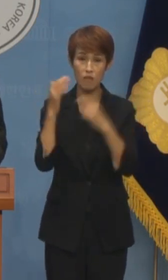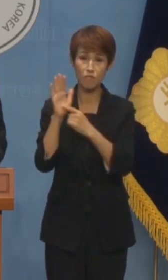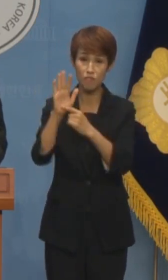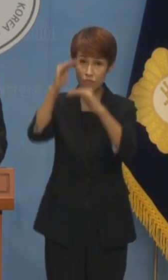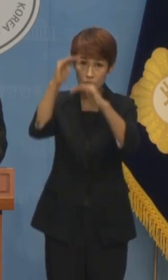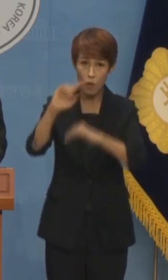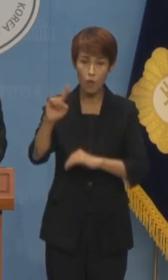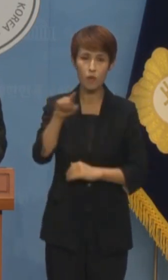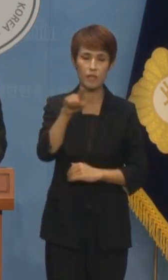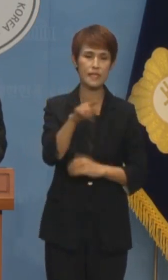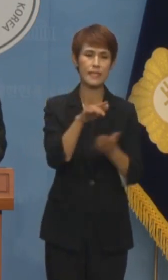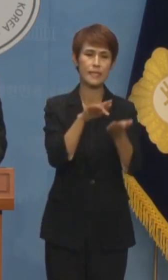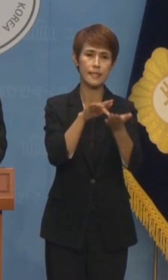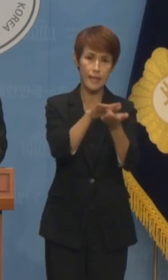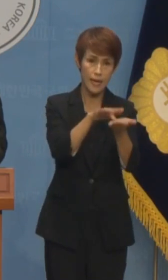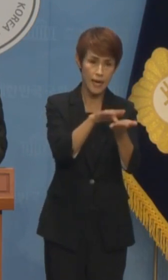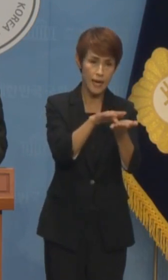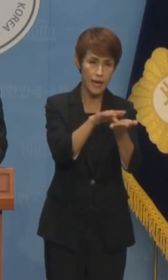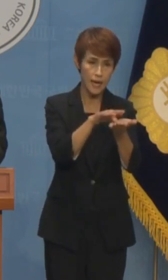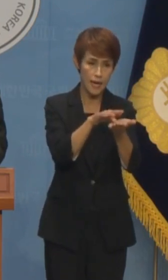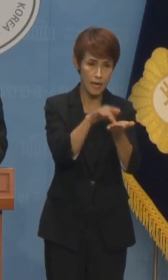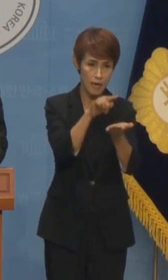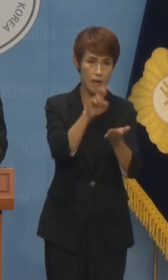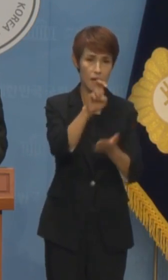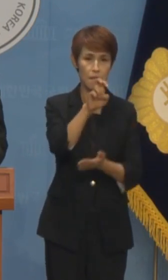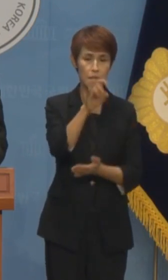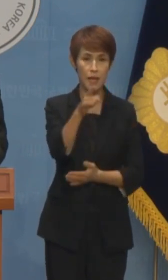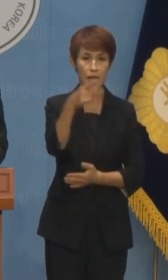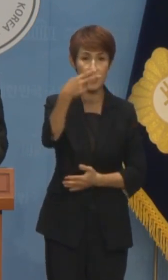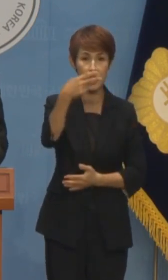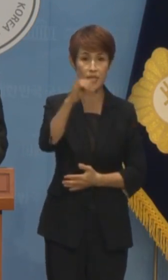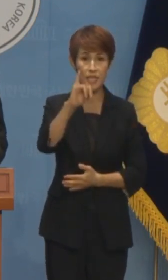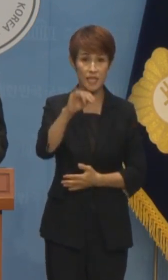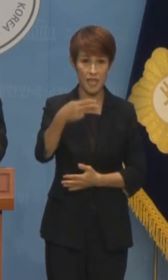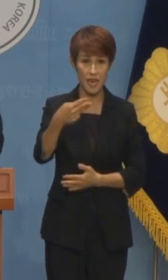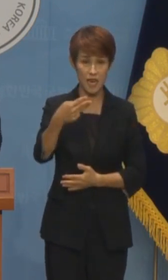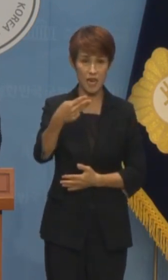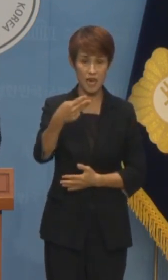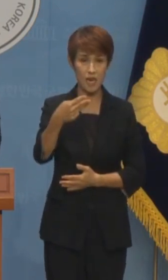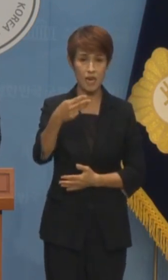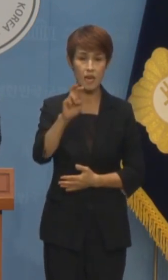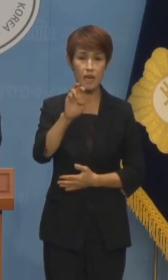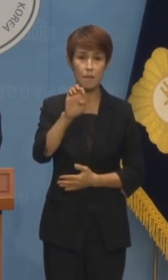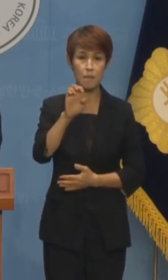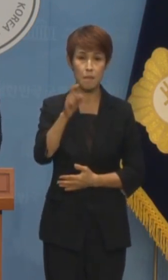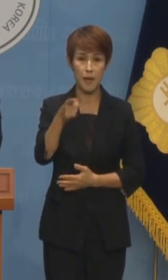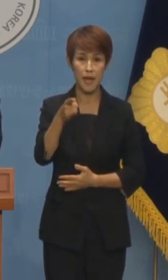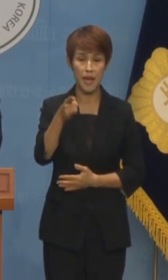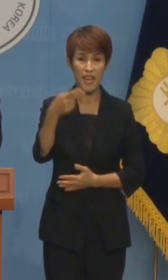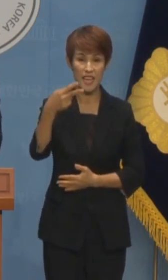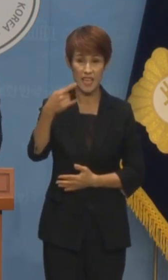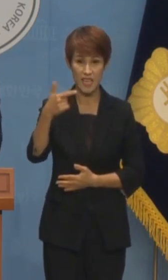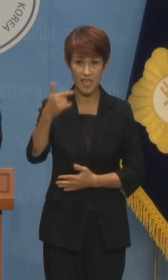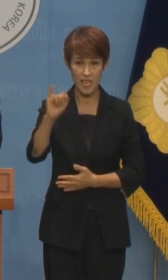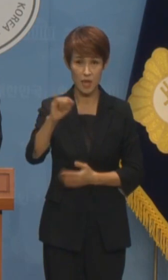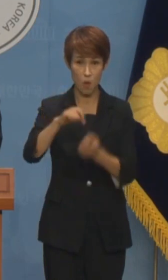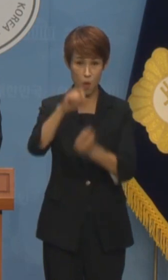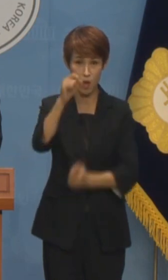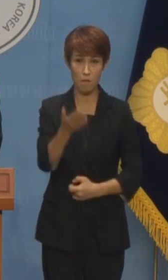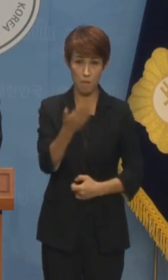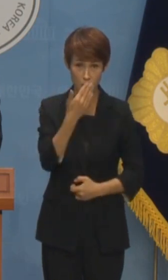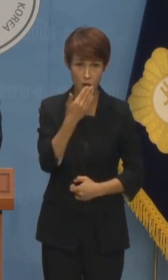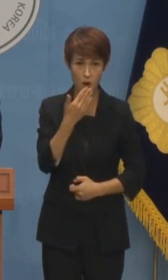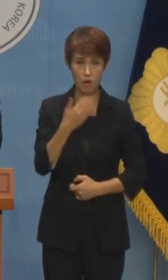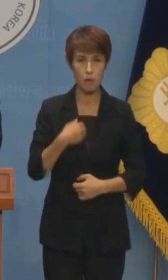ADHD의 치료제 주요 성분인 메틸페니데이트의 장기 복용이 틱장애, 녹내장 등의